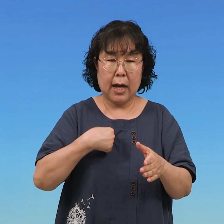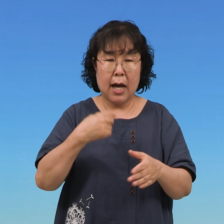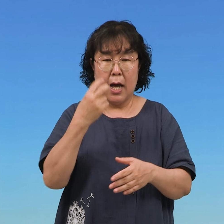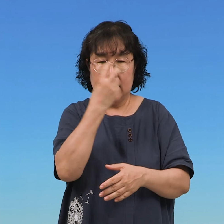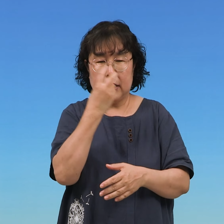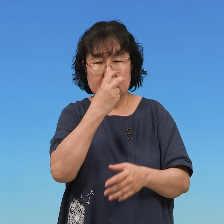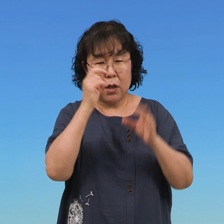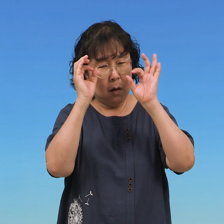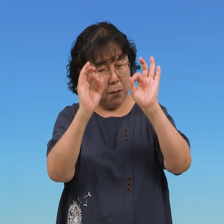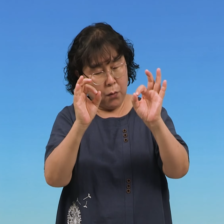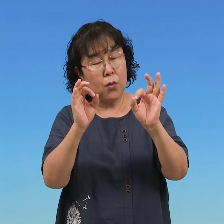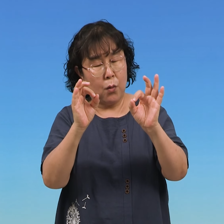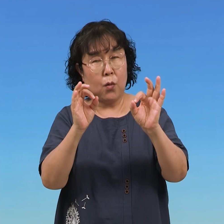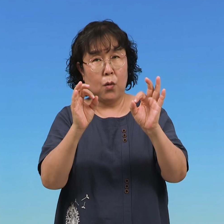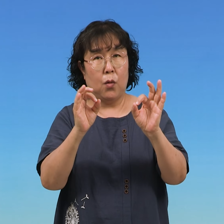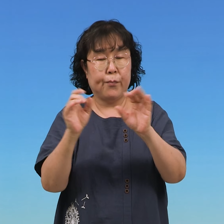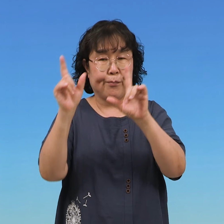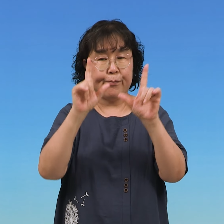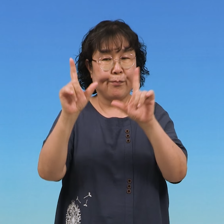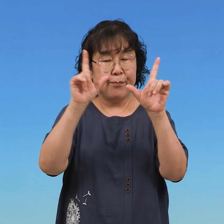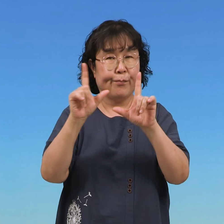제가 보고 온 거예요.